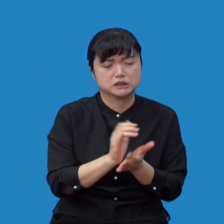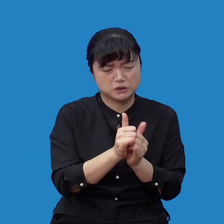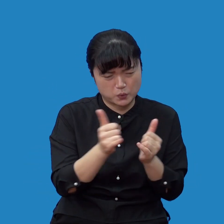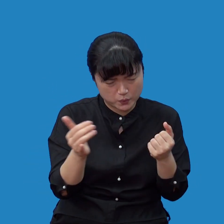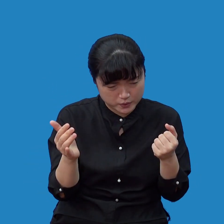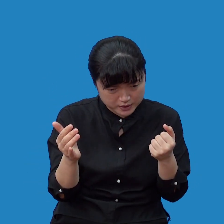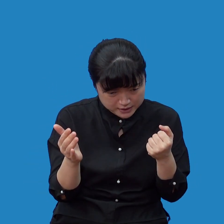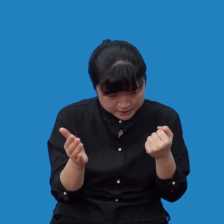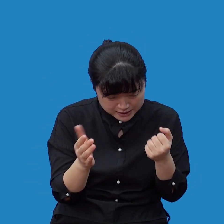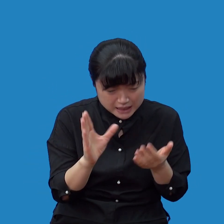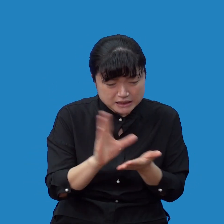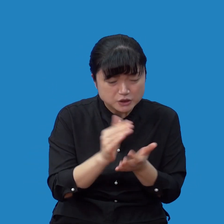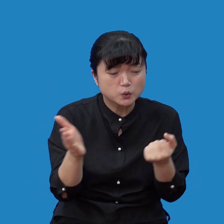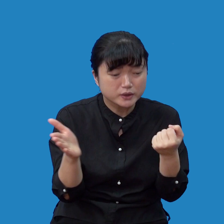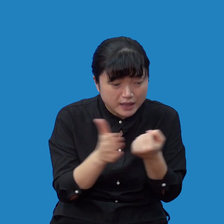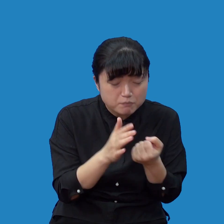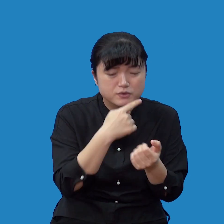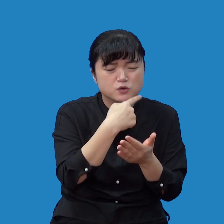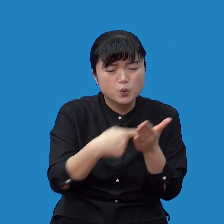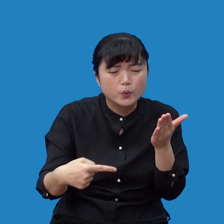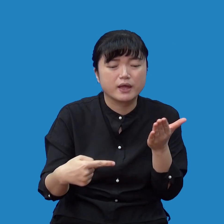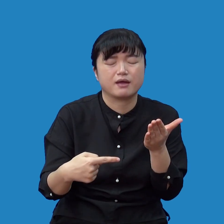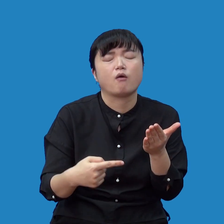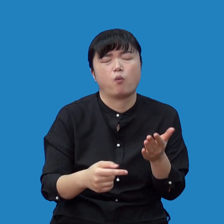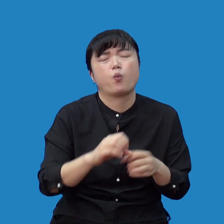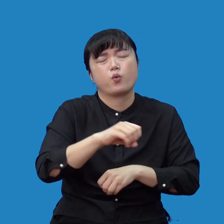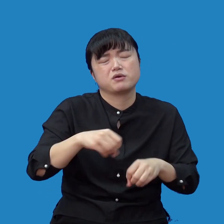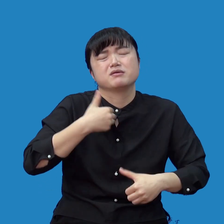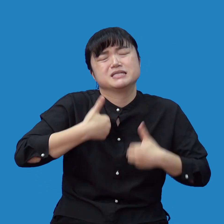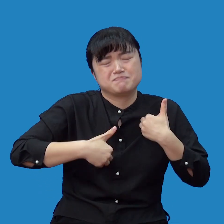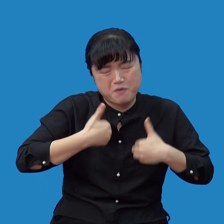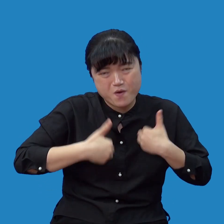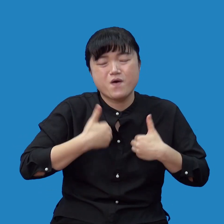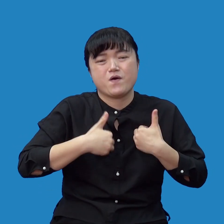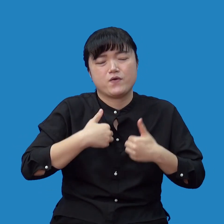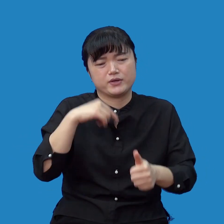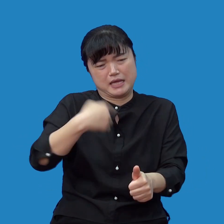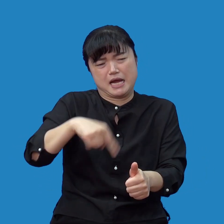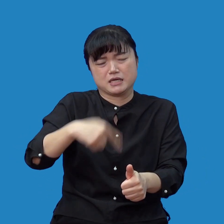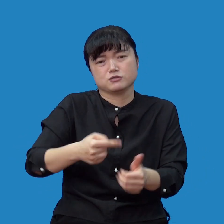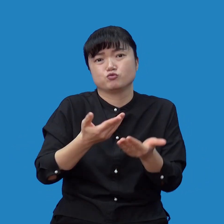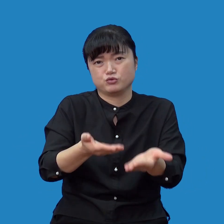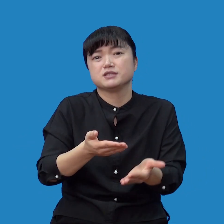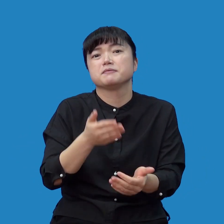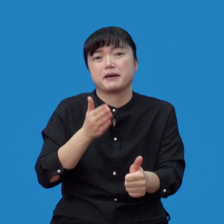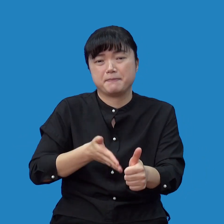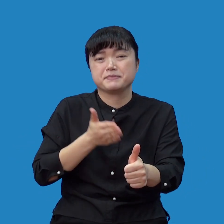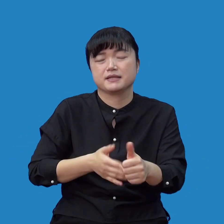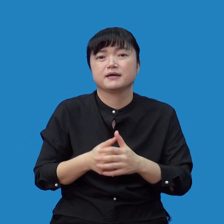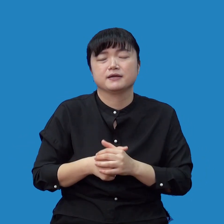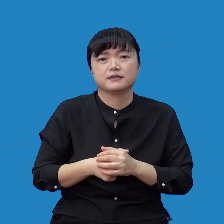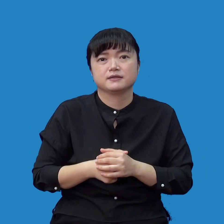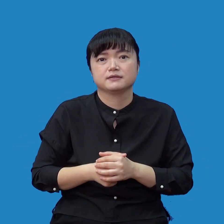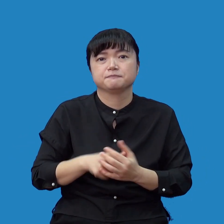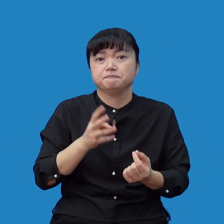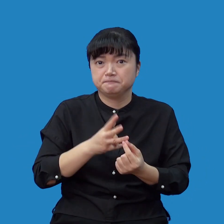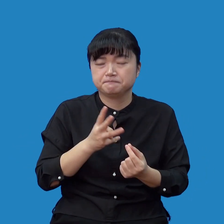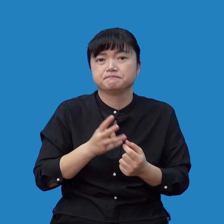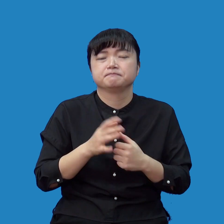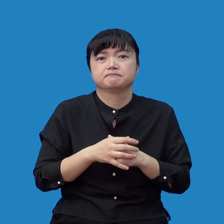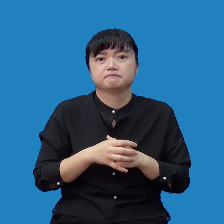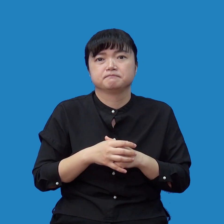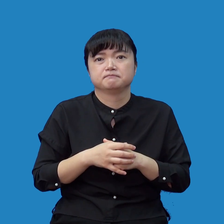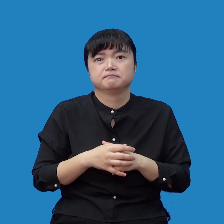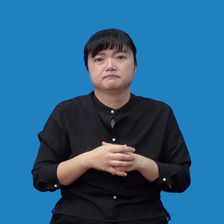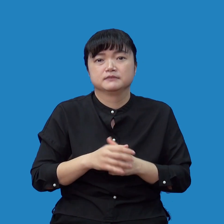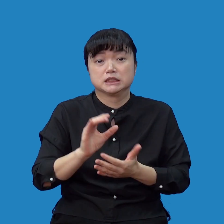것을 기쁨으로 여길 수 있도록 우리 부모된 우리가 가르치기를 바랍니다. 세 번째, 그리스도와